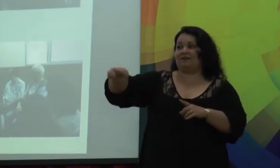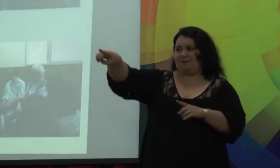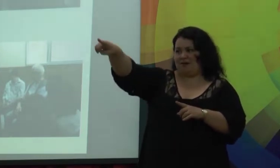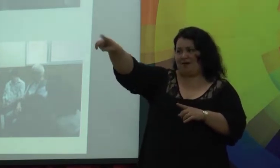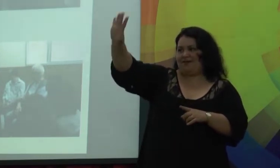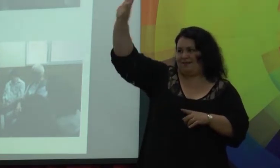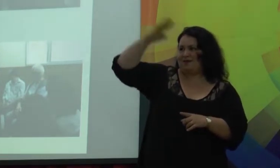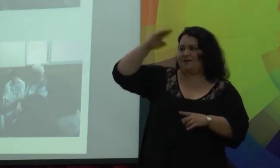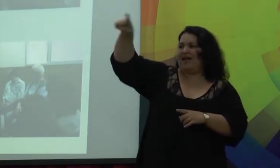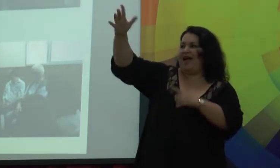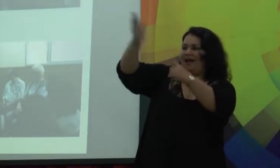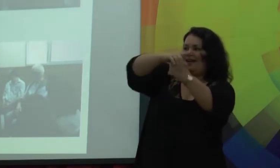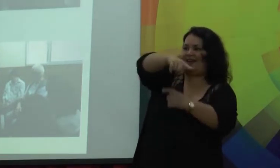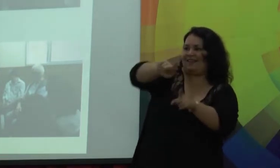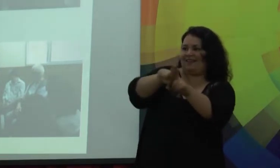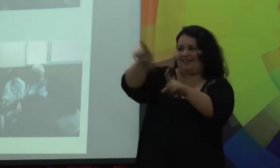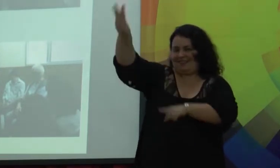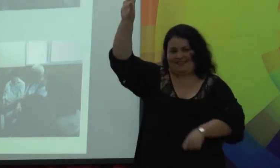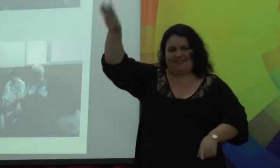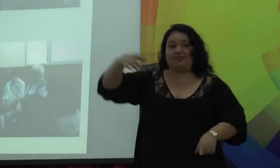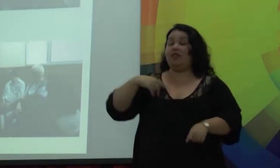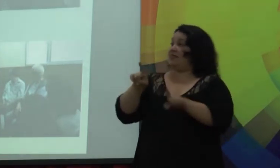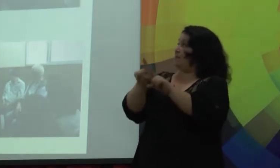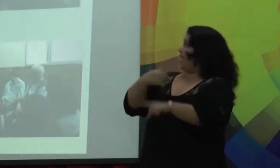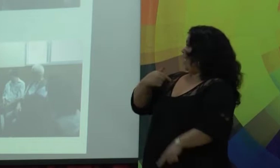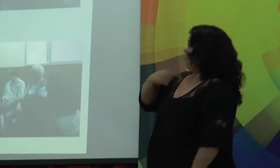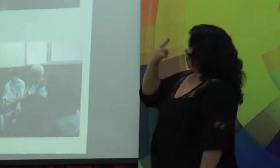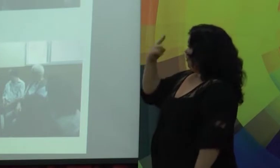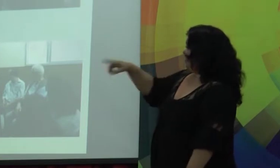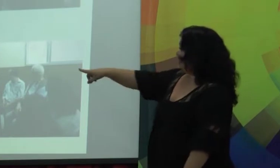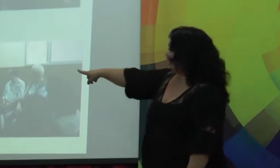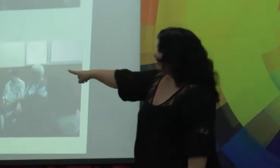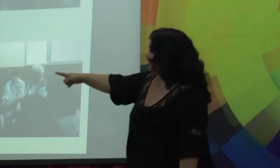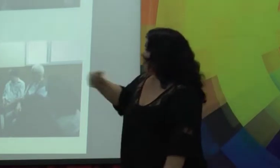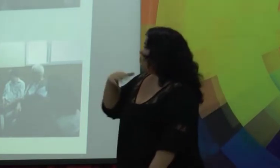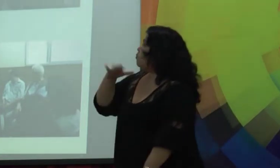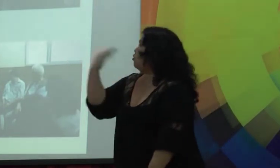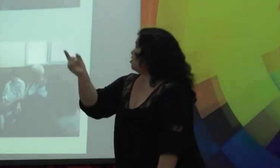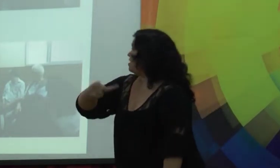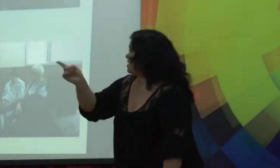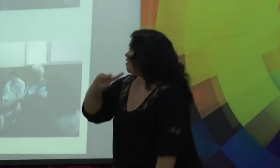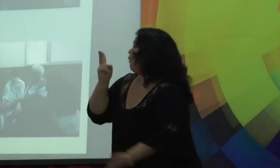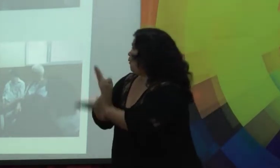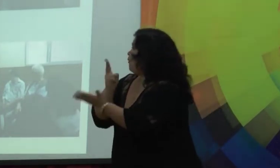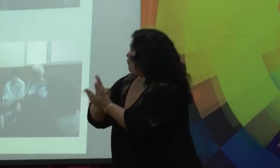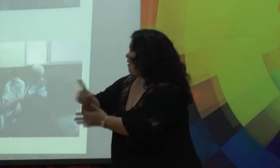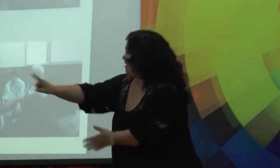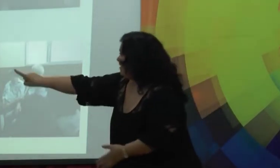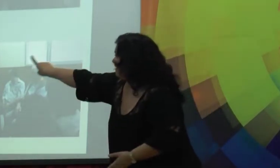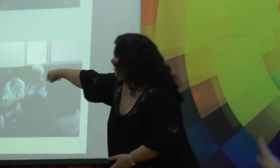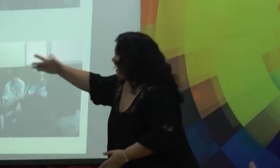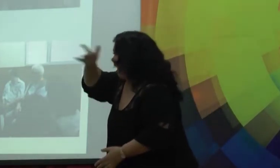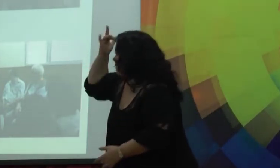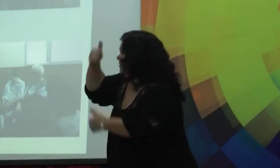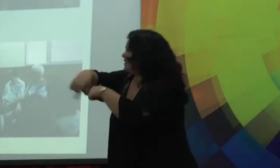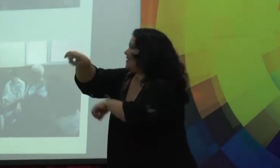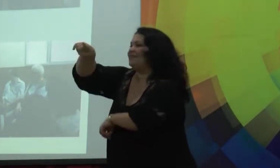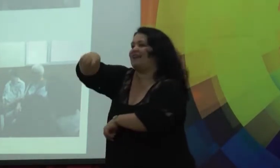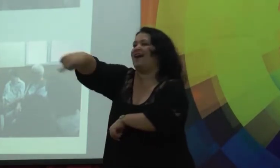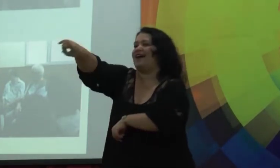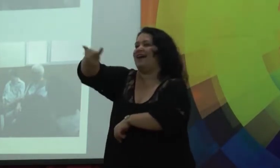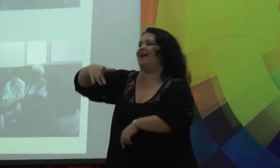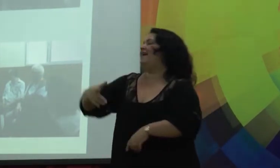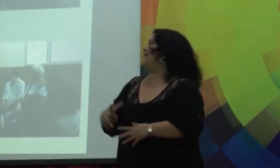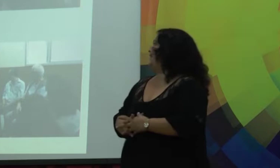a gente então ali, ó, eu tô ali, não estou desencarnada, estou aqui, está ali também, na foto, totalmente